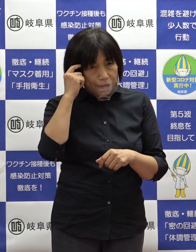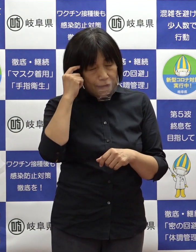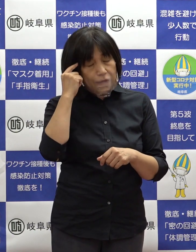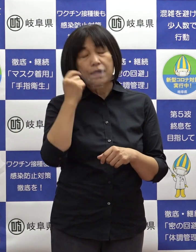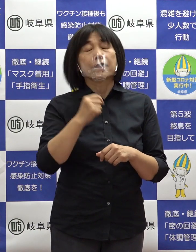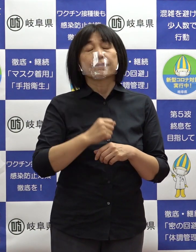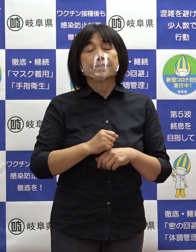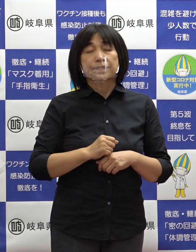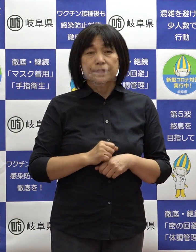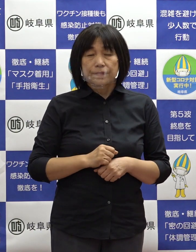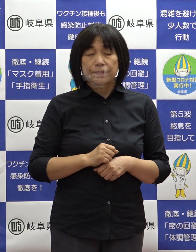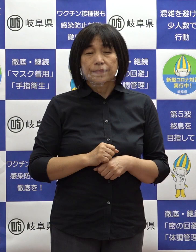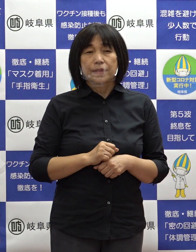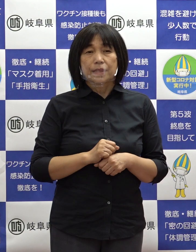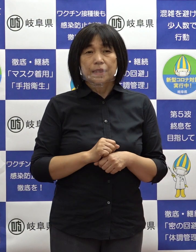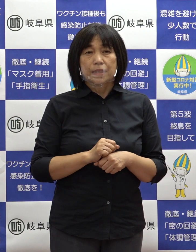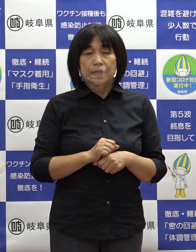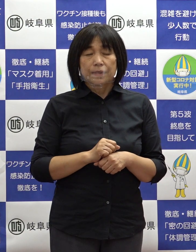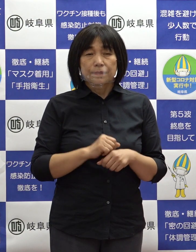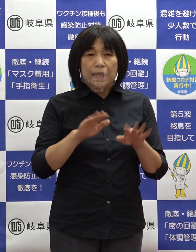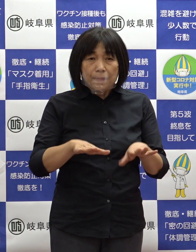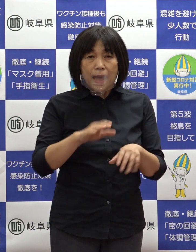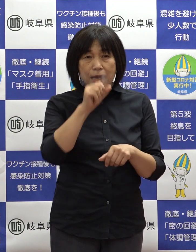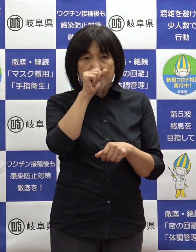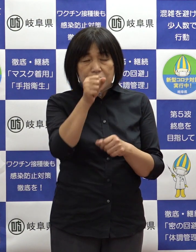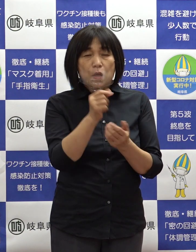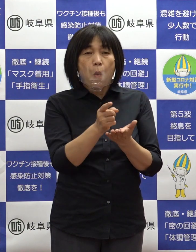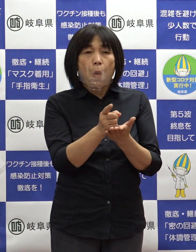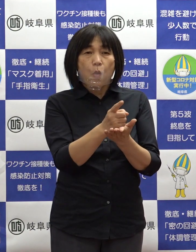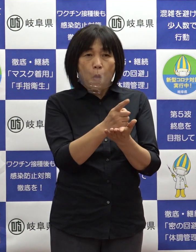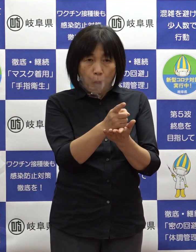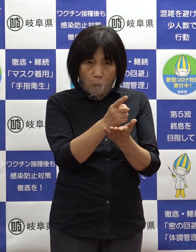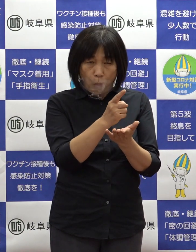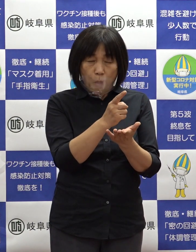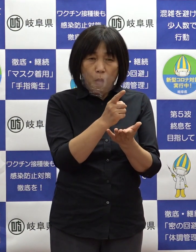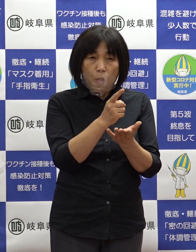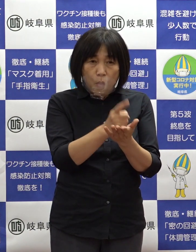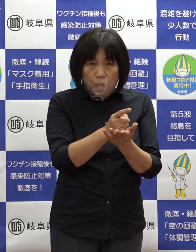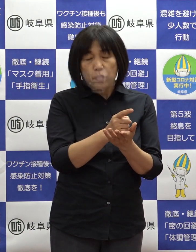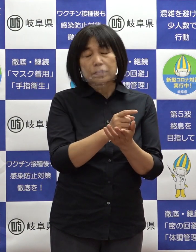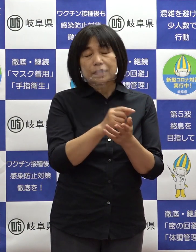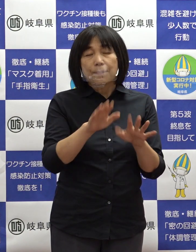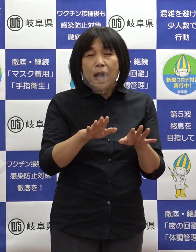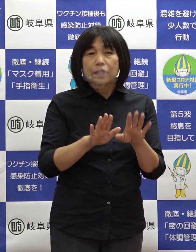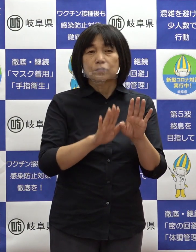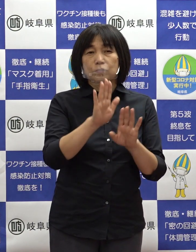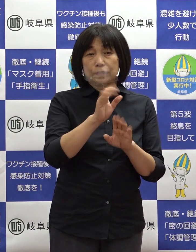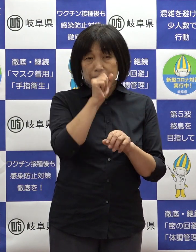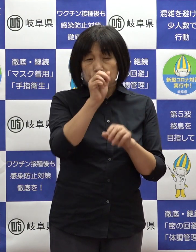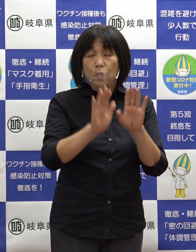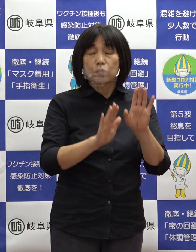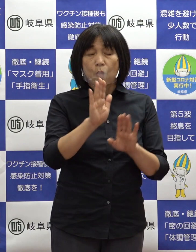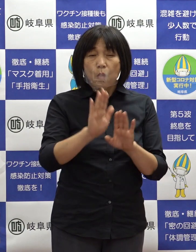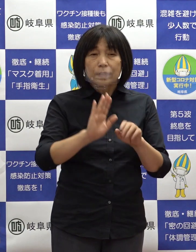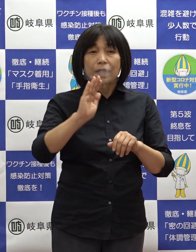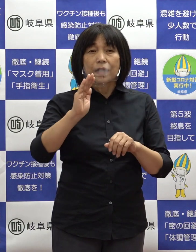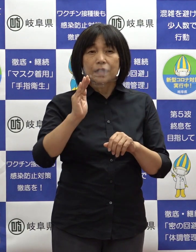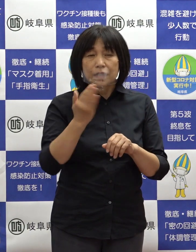あ非常にいい方向に向かっていることは間違いないんでありますけれども、まあ、ここで、まあ、緩むことなくですね、